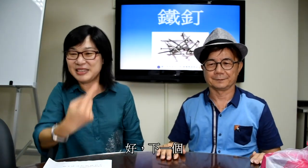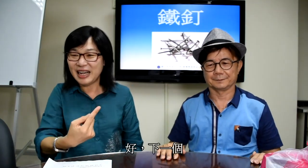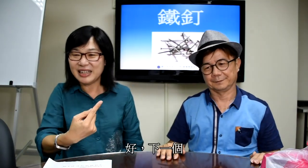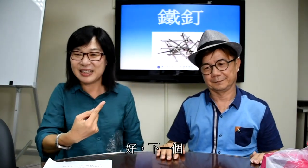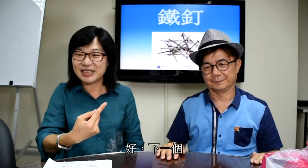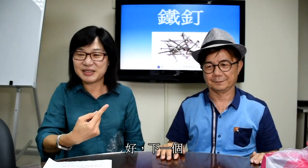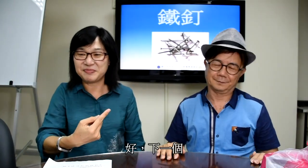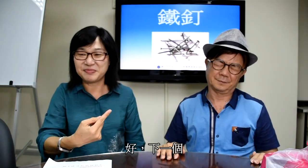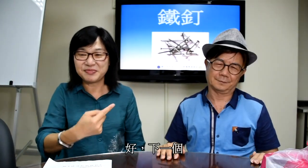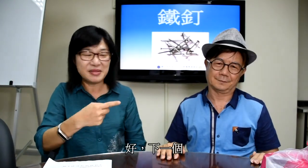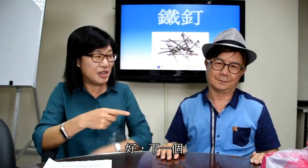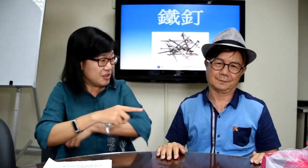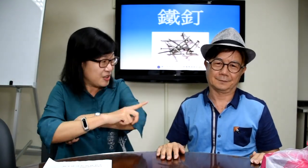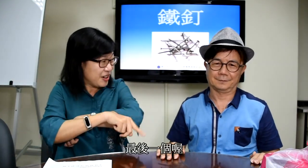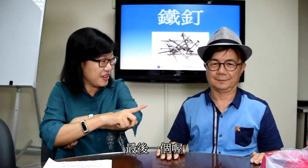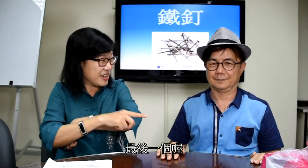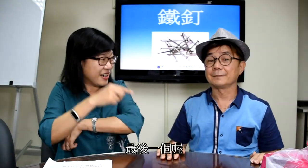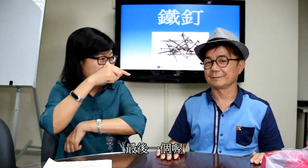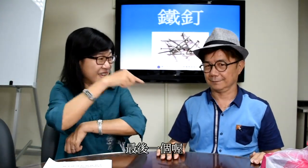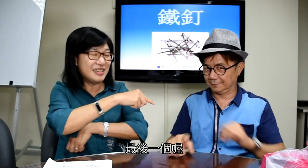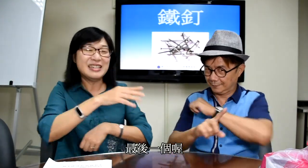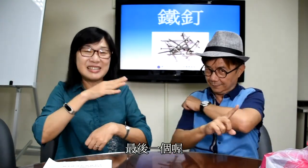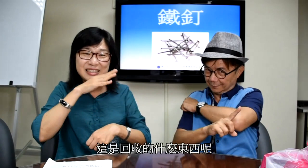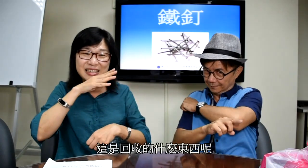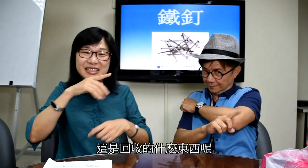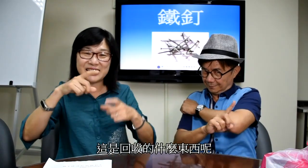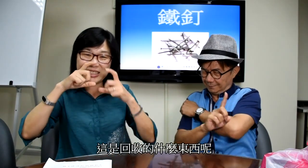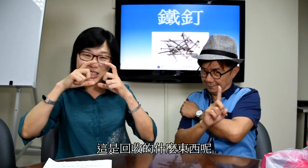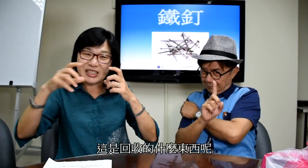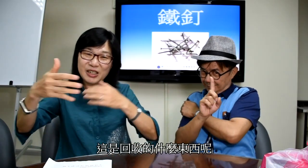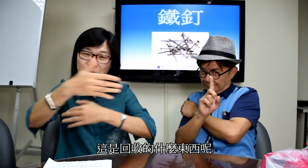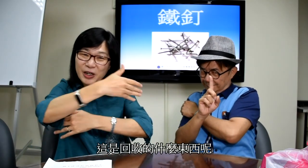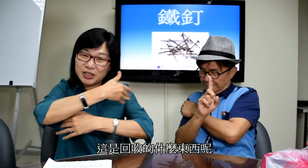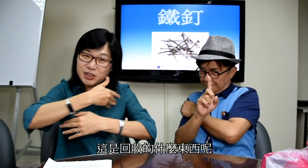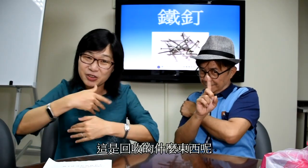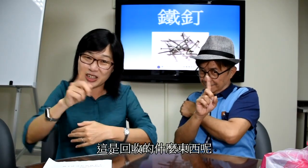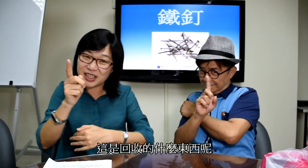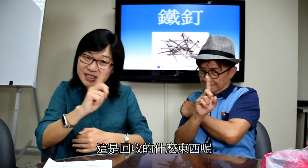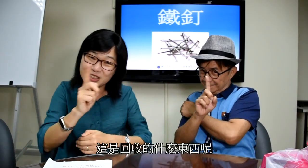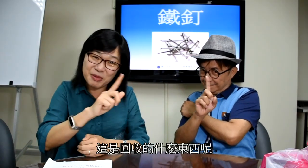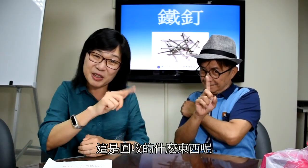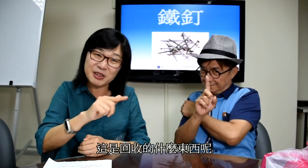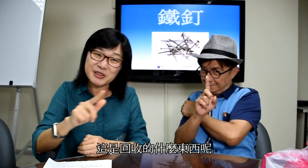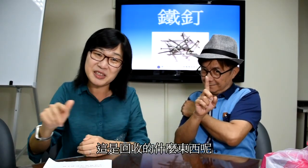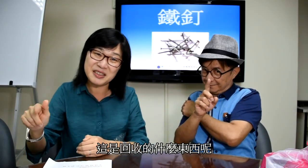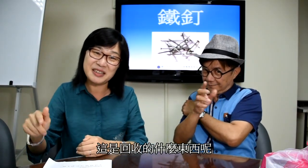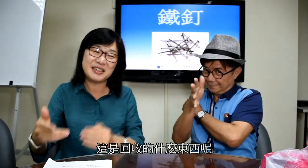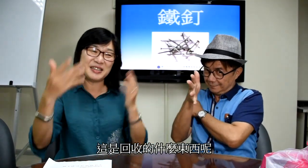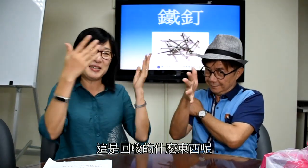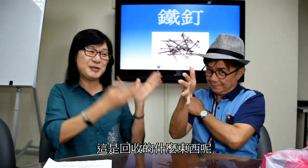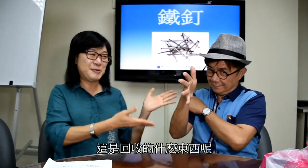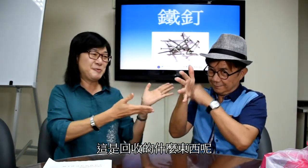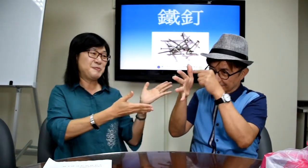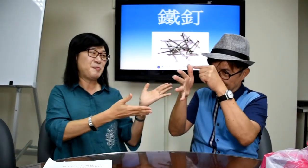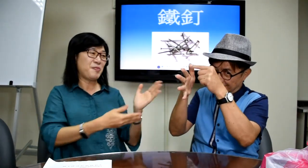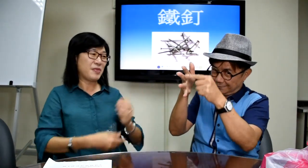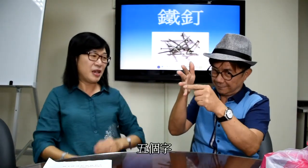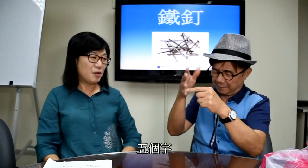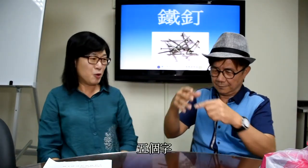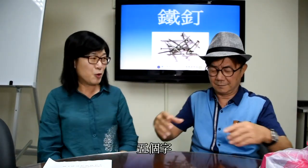一个，最后一个。这是回收的什么东西呢？五个